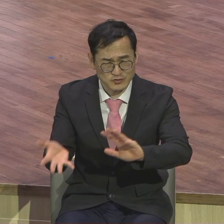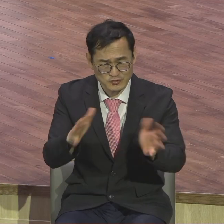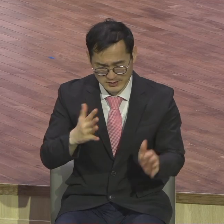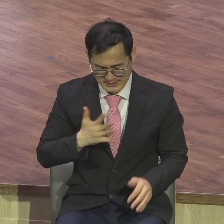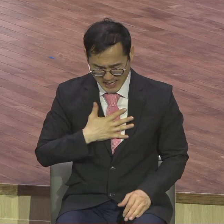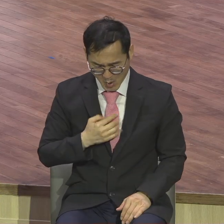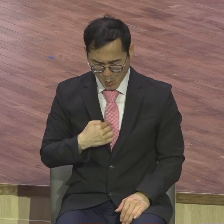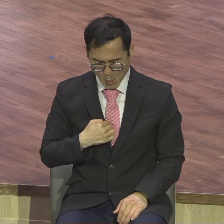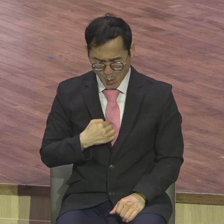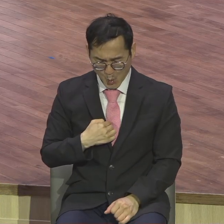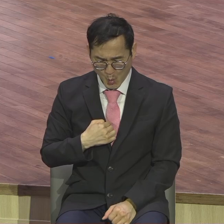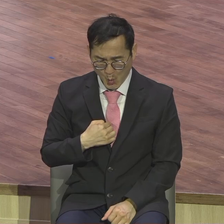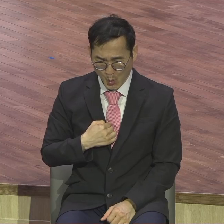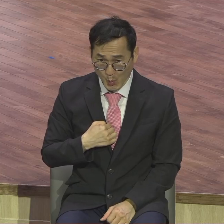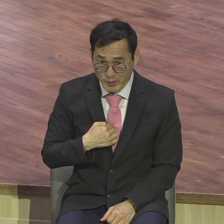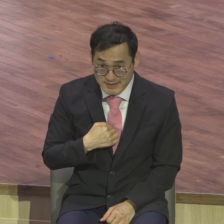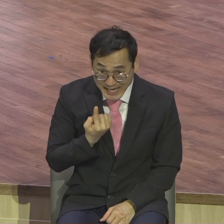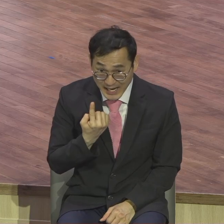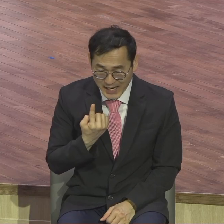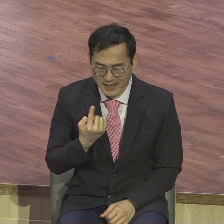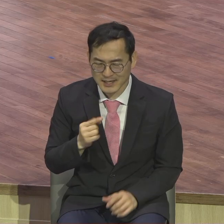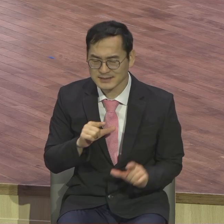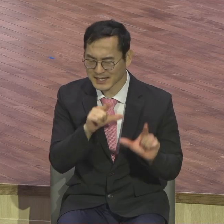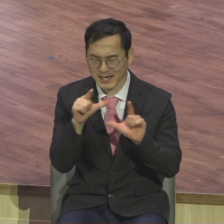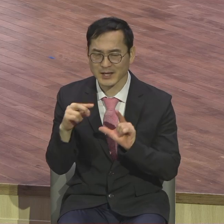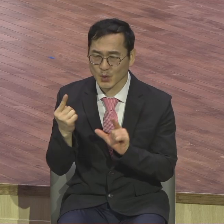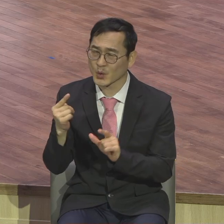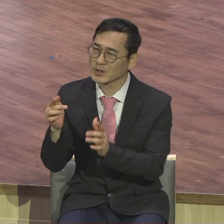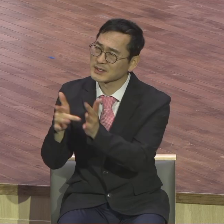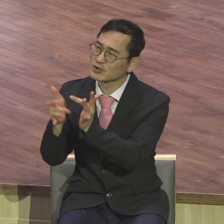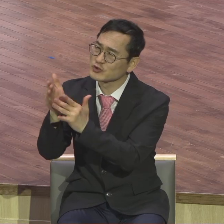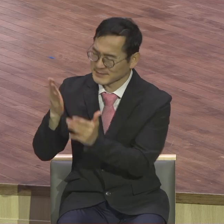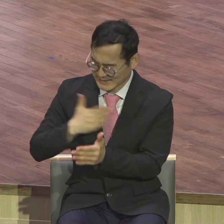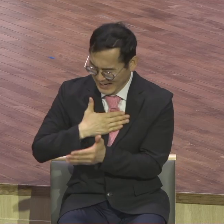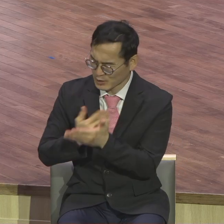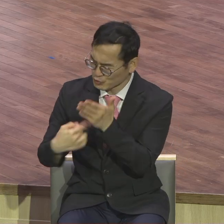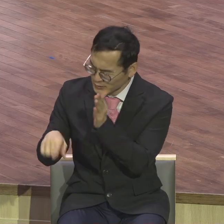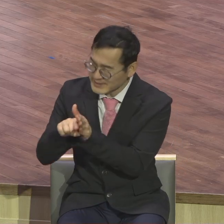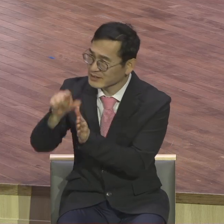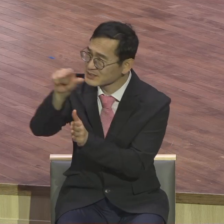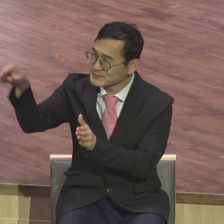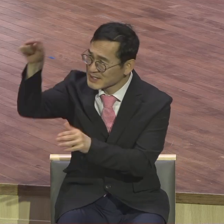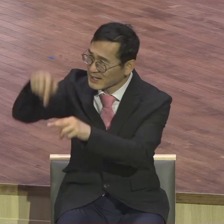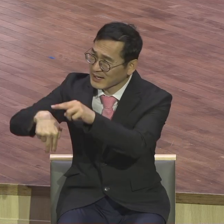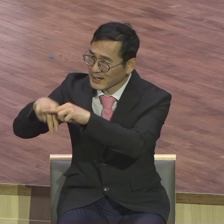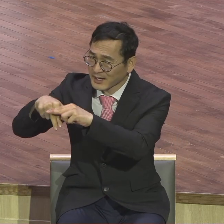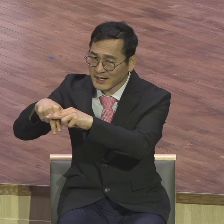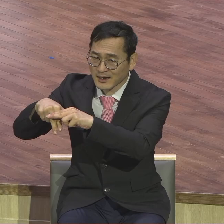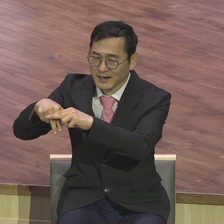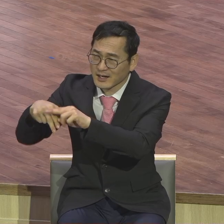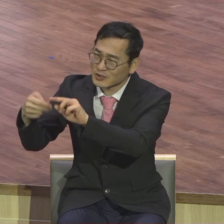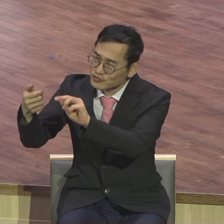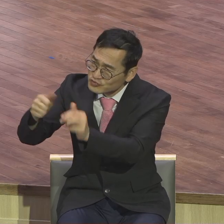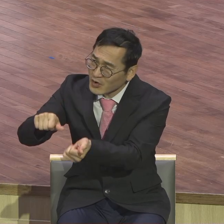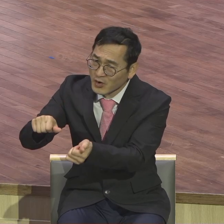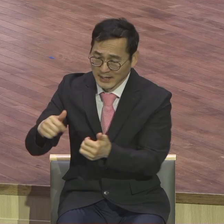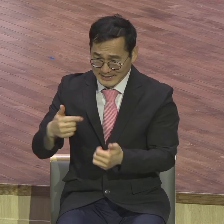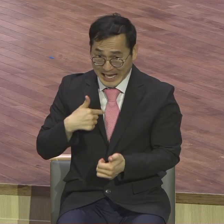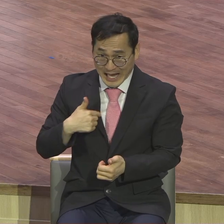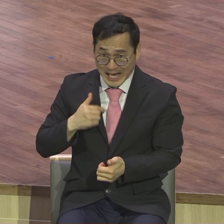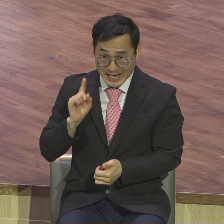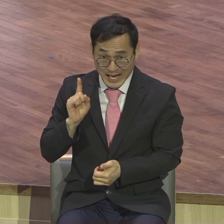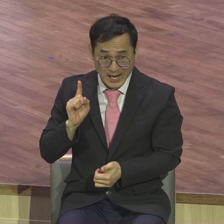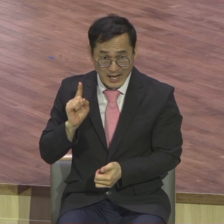구원하여야 독생자 예수를 이 땅에 보내셔서 죽게 하시고 나를 구원했을 것이다. 그